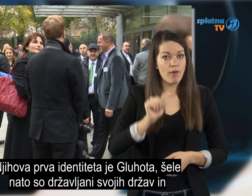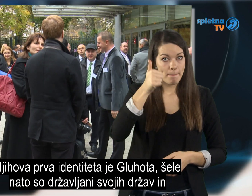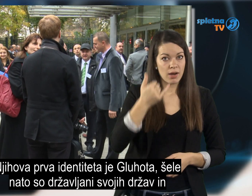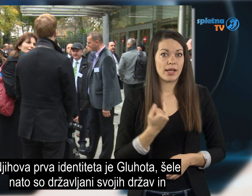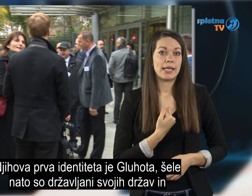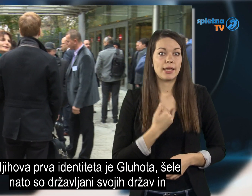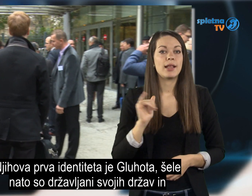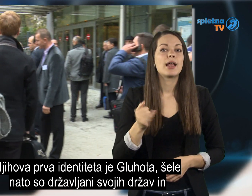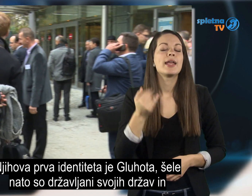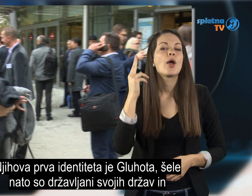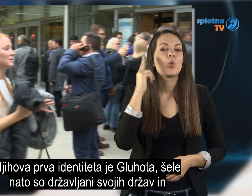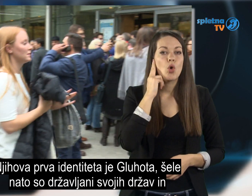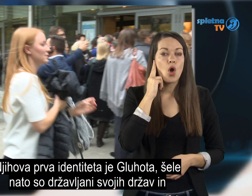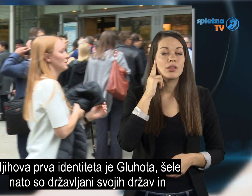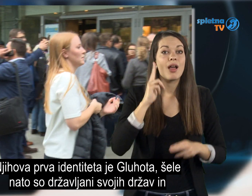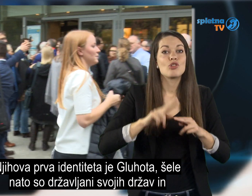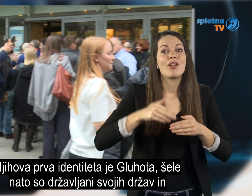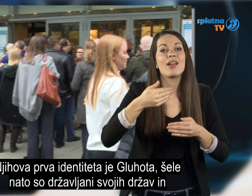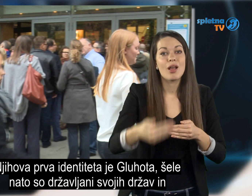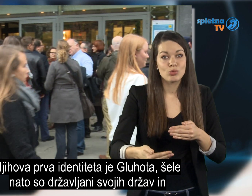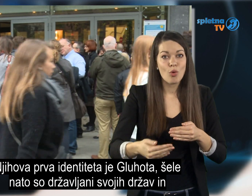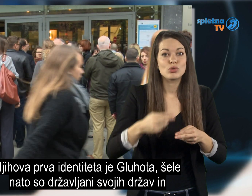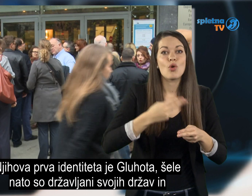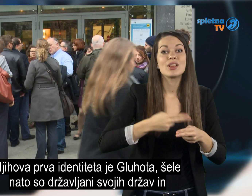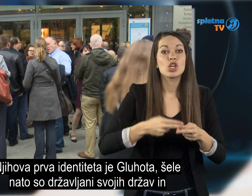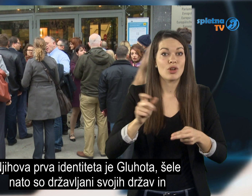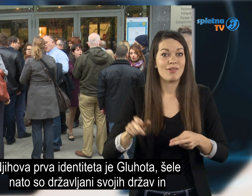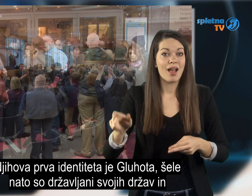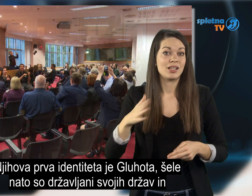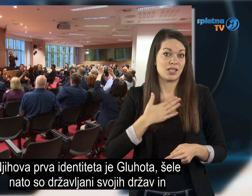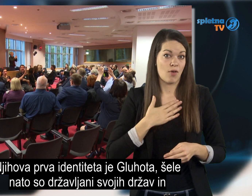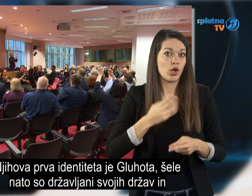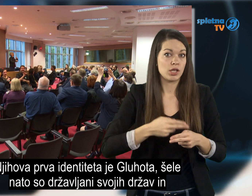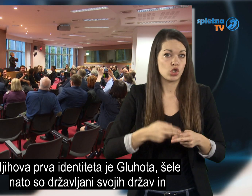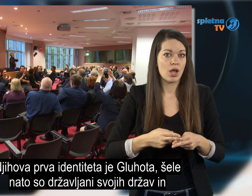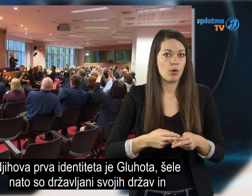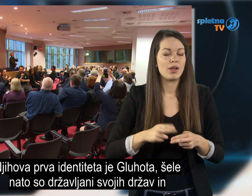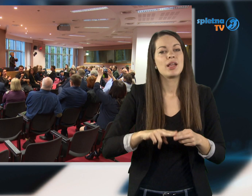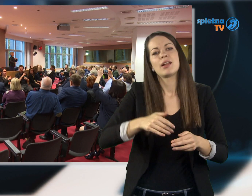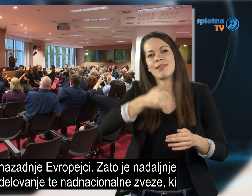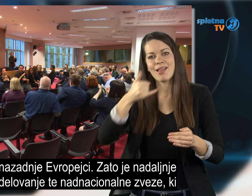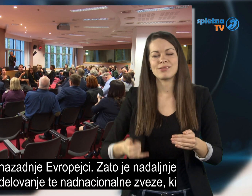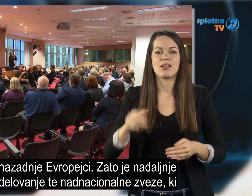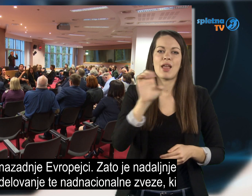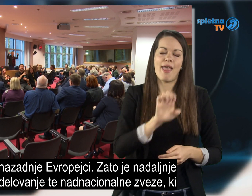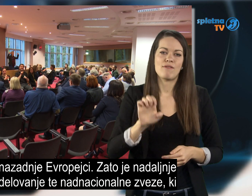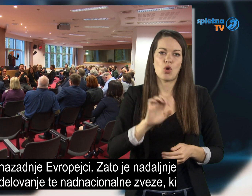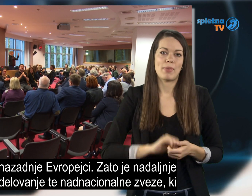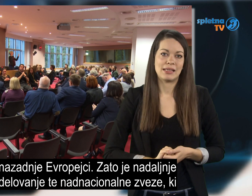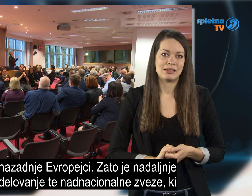Njihova prva identiteta je gluhota, šele nato so državljani svojih držav in nazadnje Evropejci.